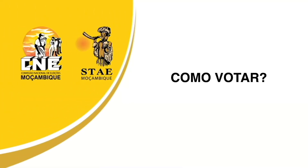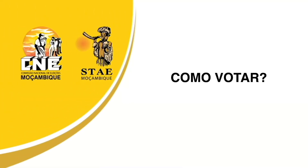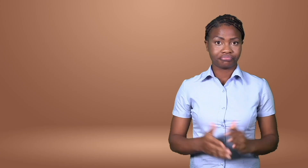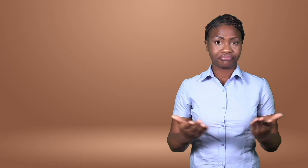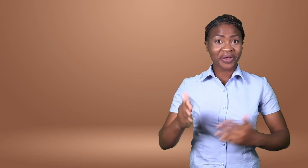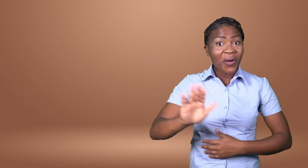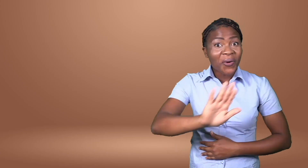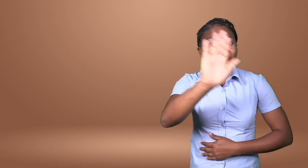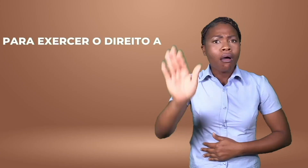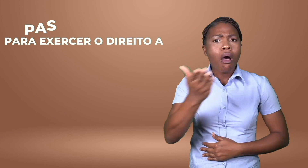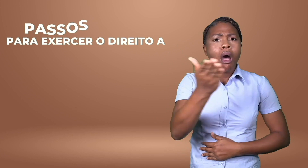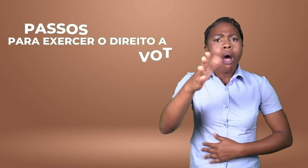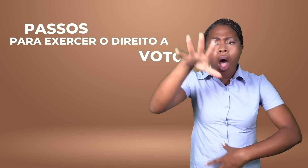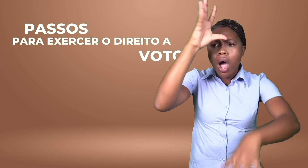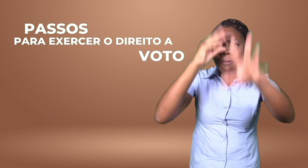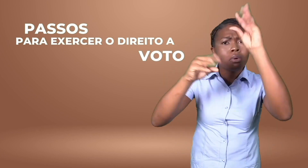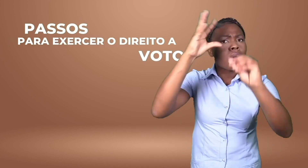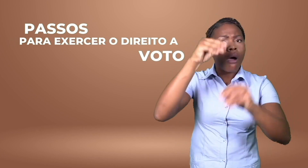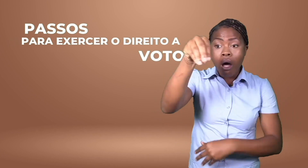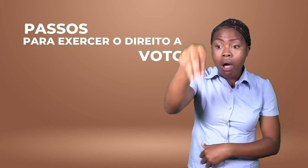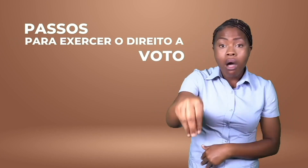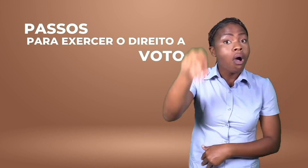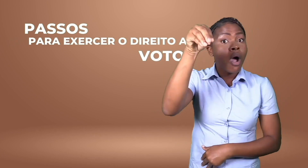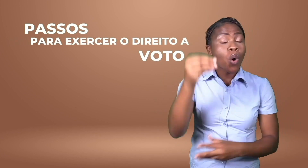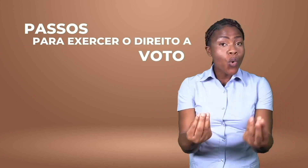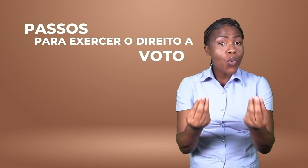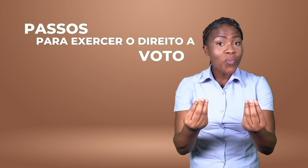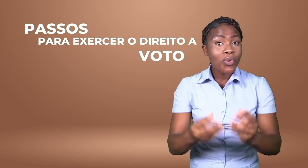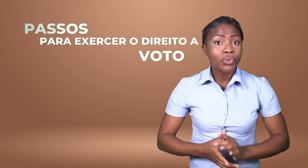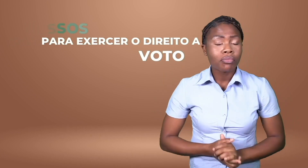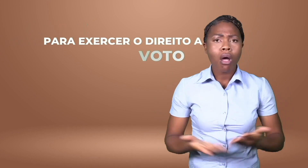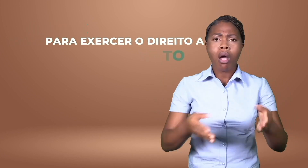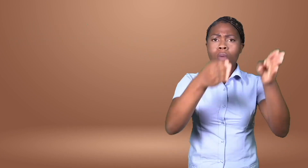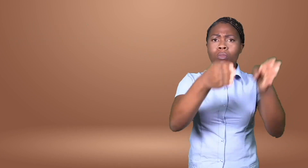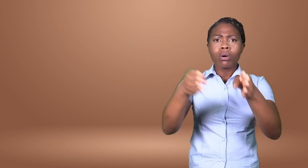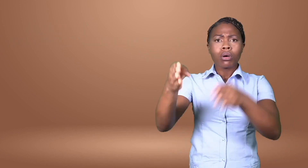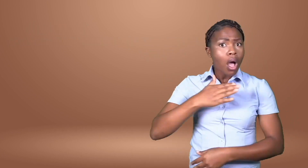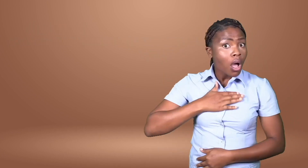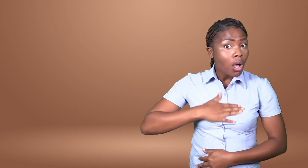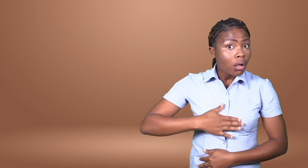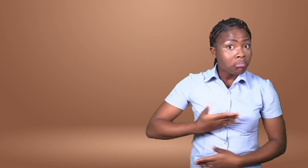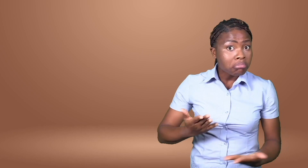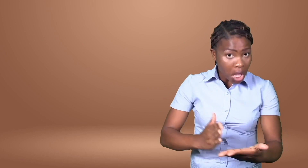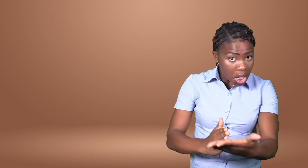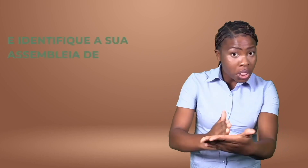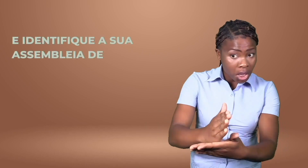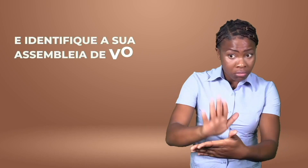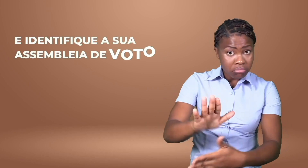Olá! Para exercer o seu direito ao voto, só precisa de seguir os passos. Dirija-se ao local onde se recenseou e